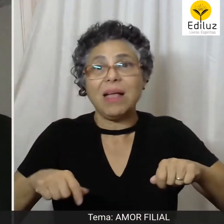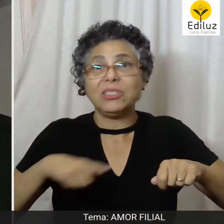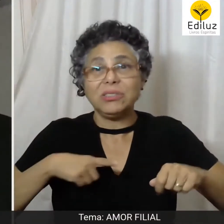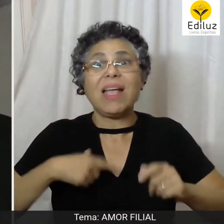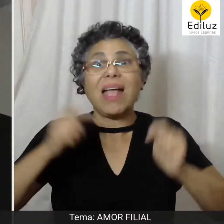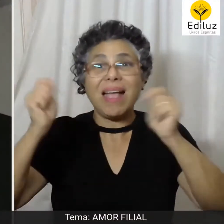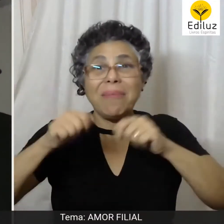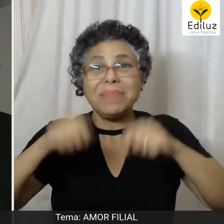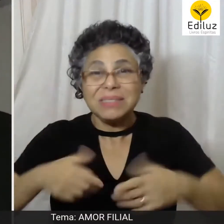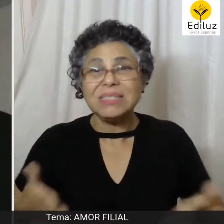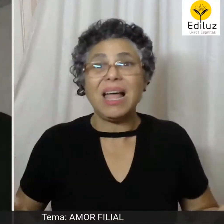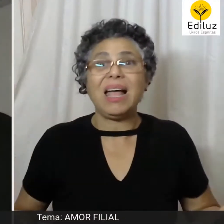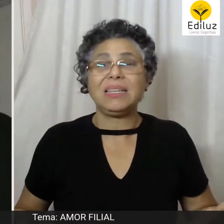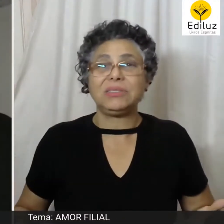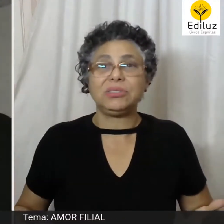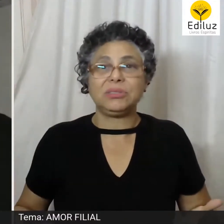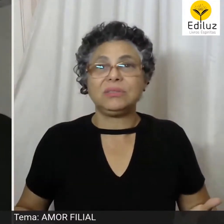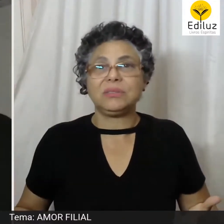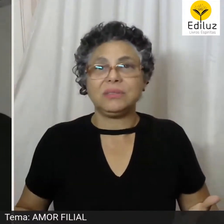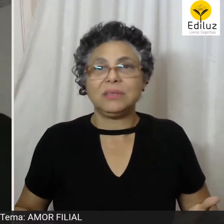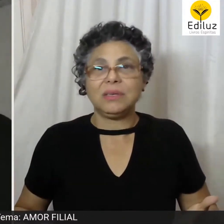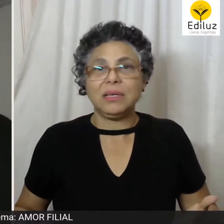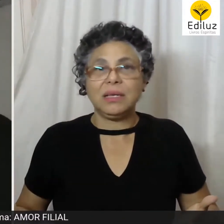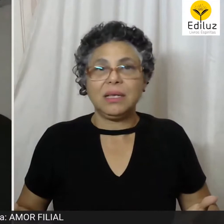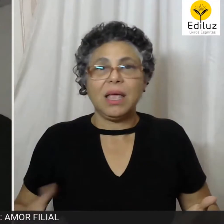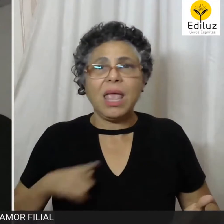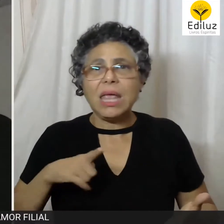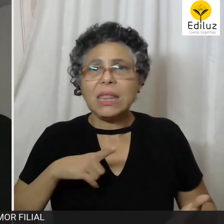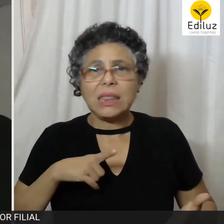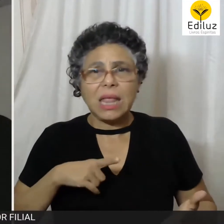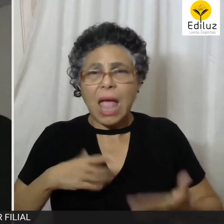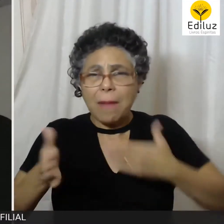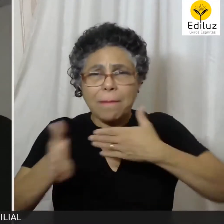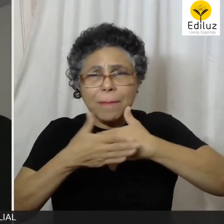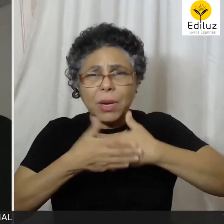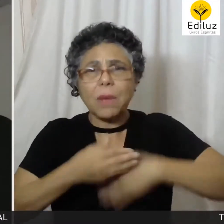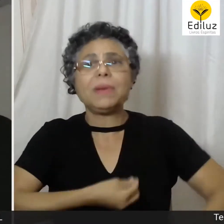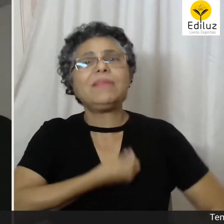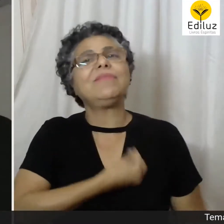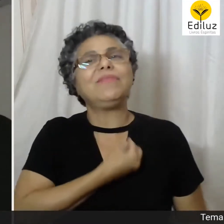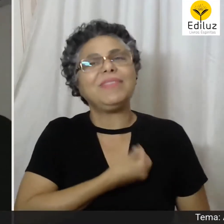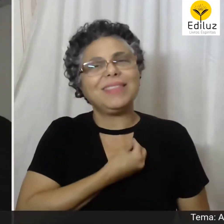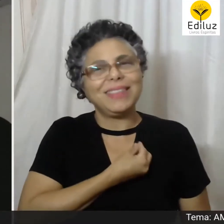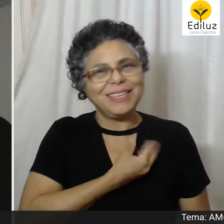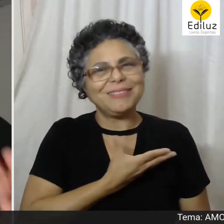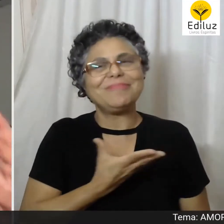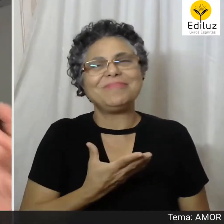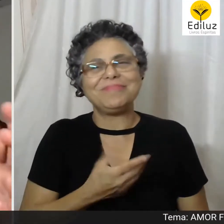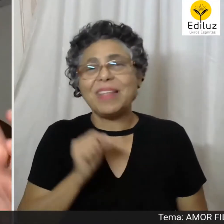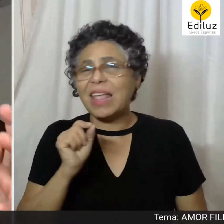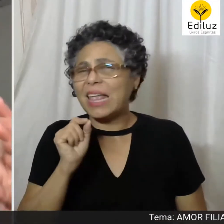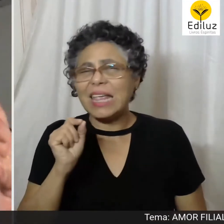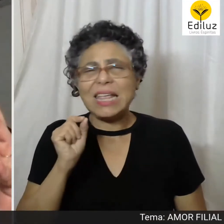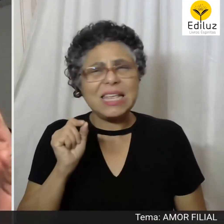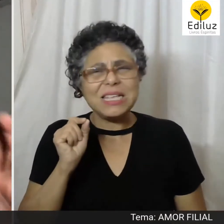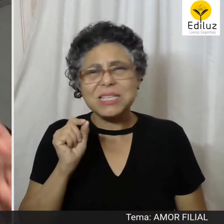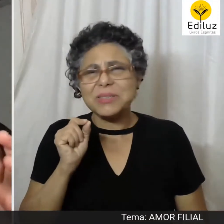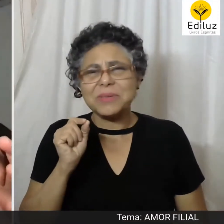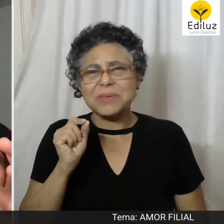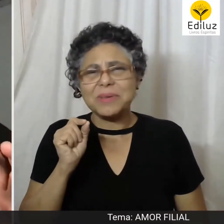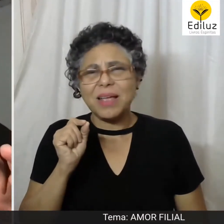quando elas não existam e dar termo à sua sobrevivência. Isso no